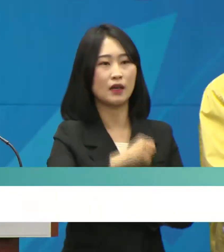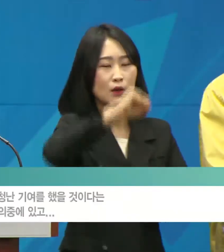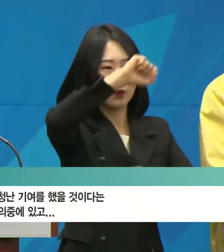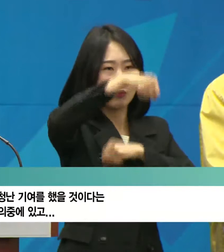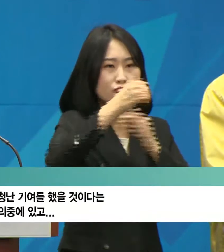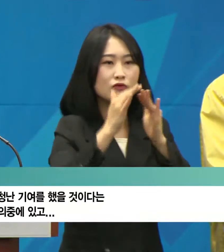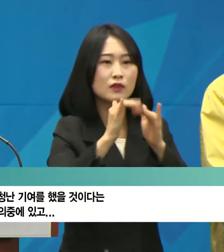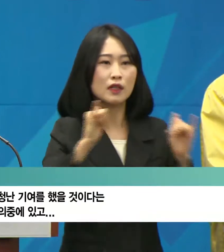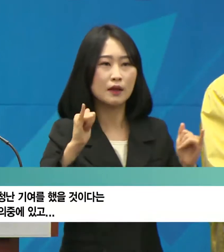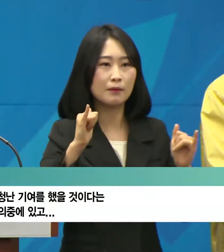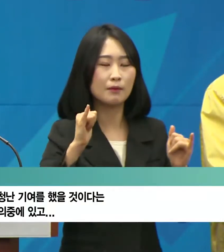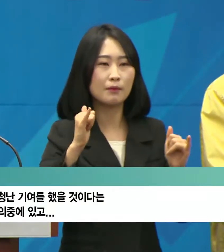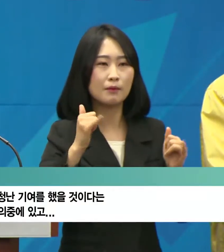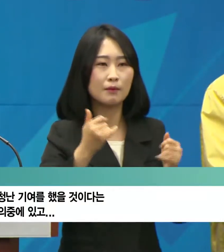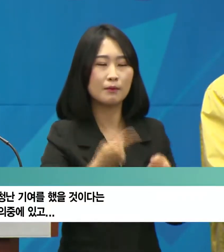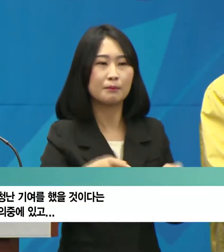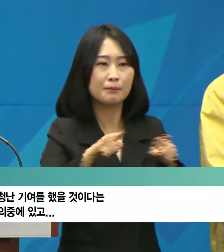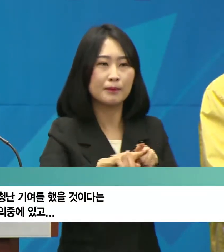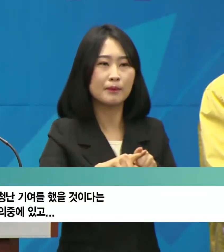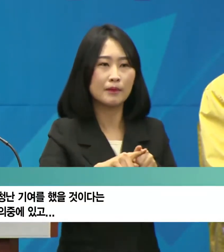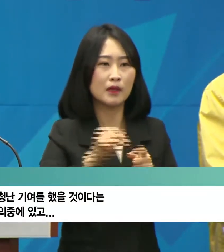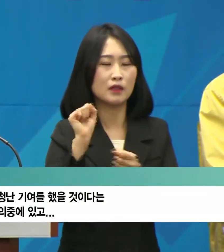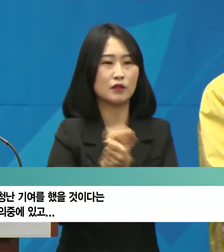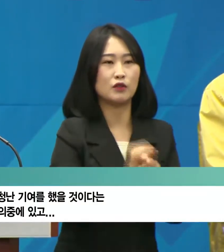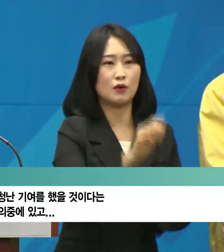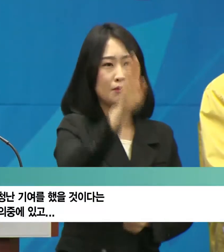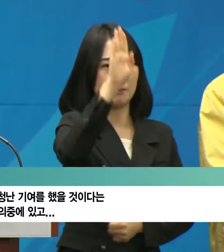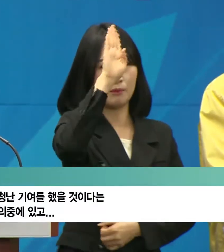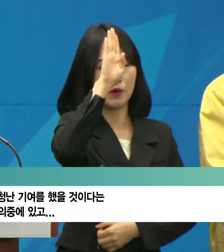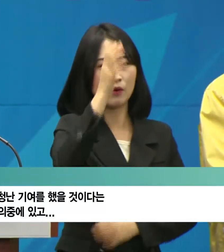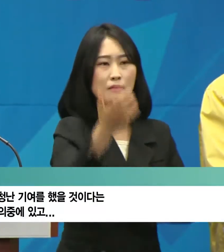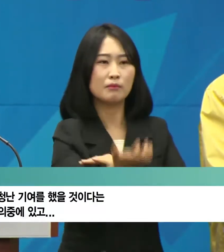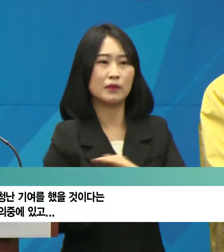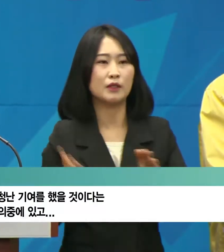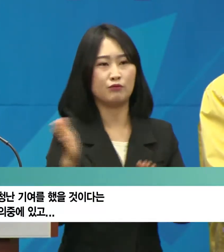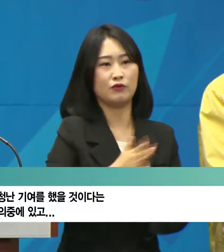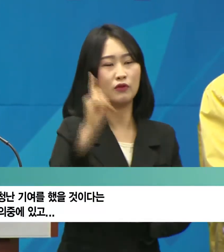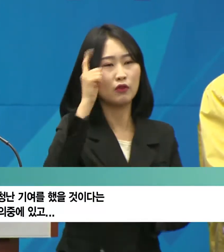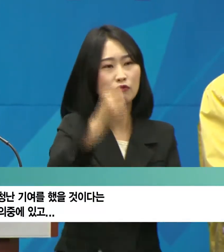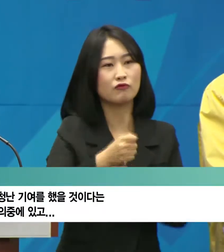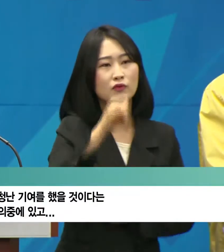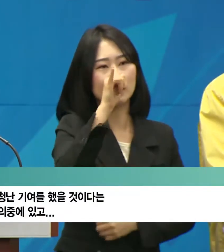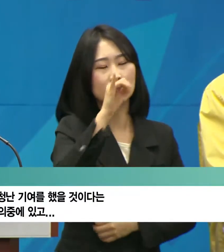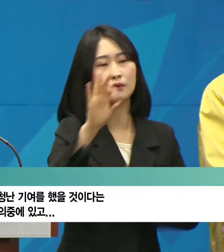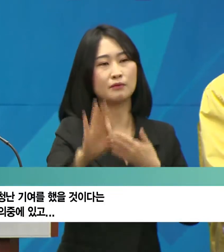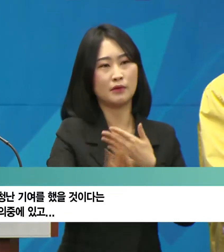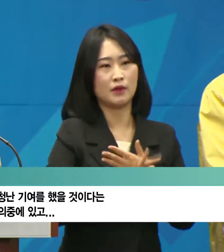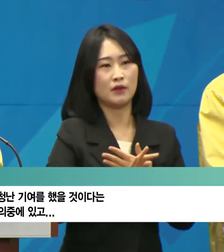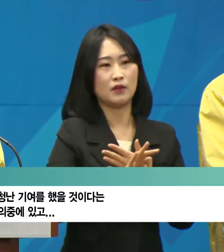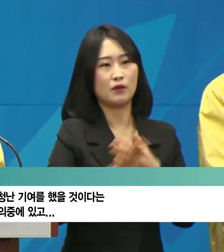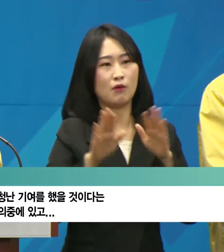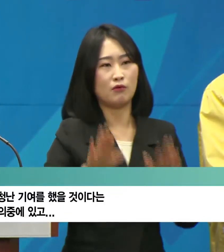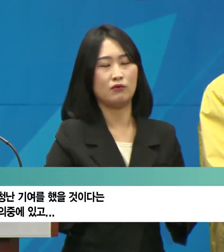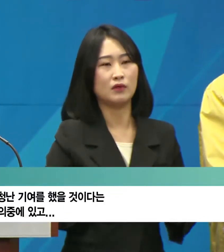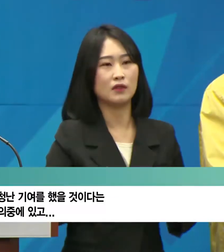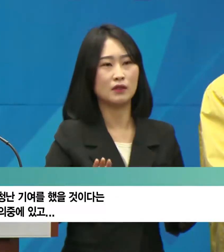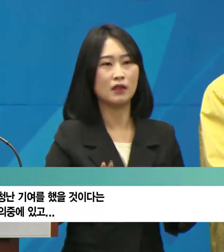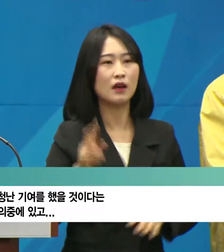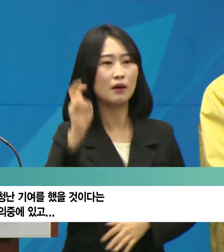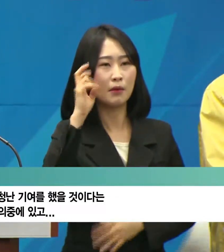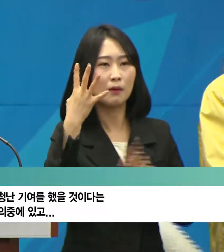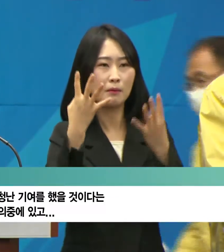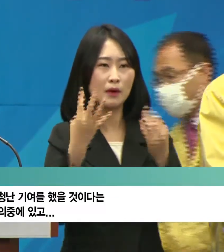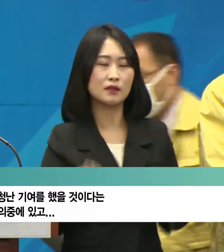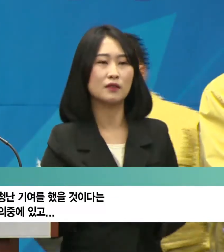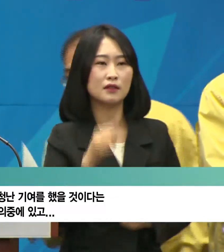인수공통 전염병을 진지하게 기능을 제대로 연구해왔더라면 오늘날 엄청난 기여를 했을 것이다 이런